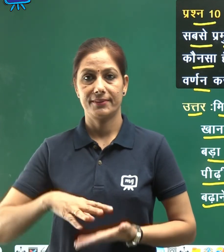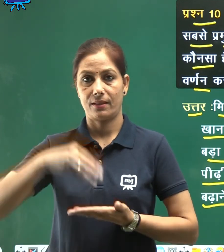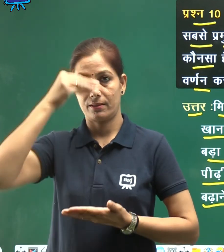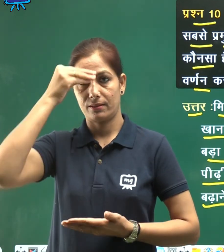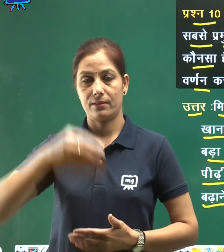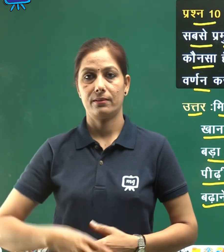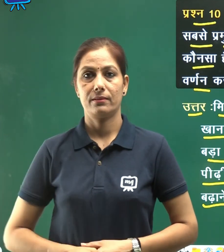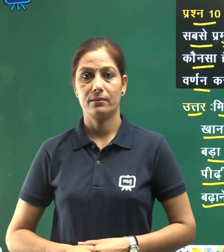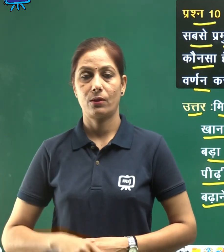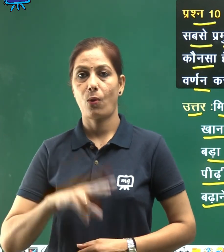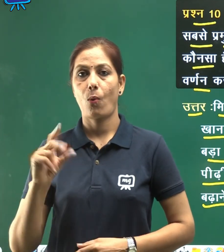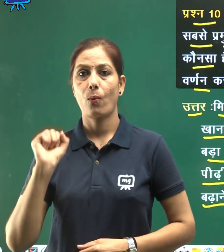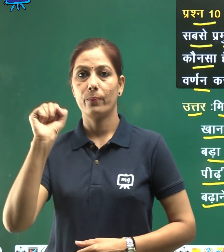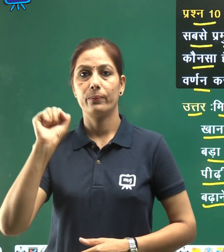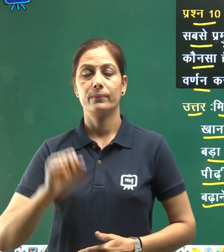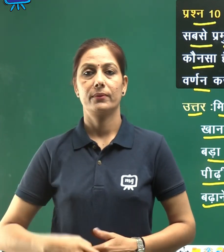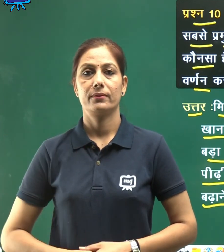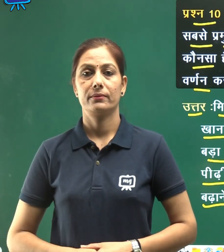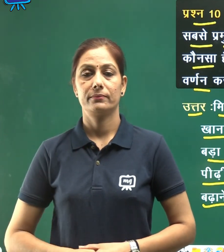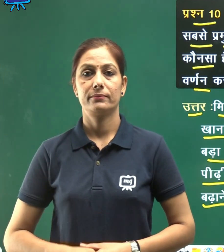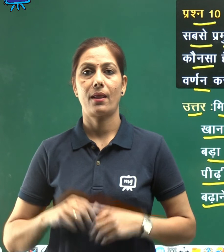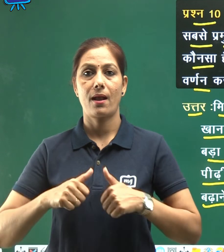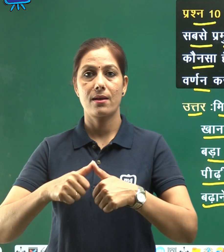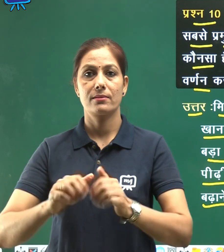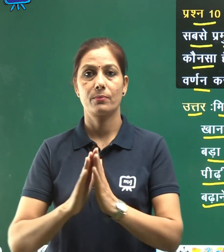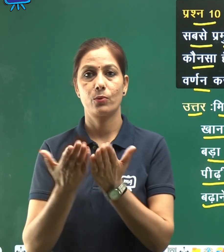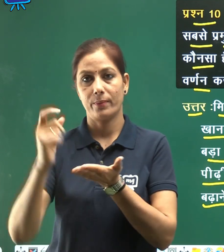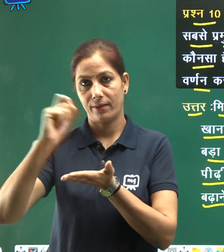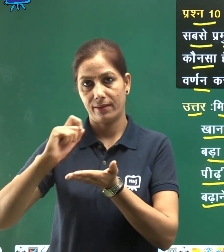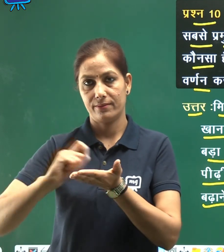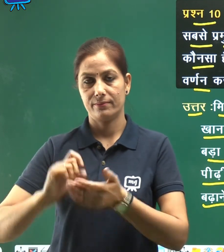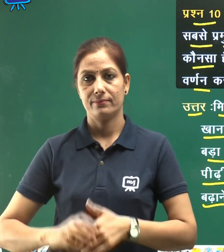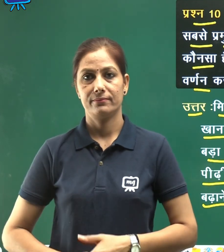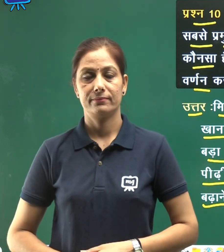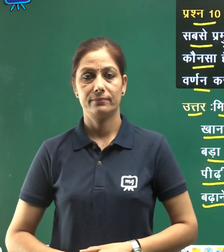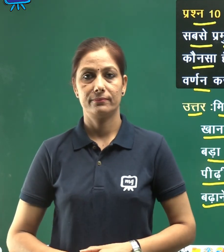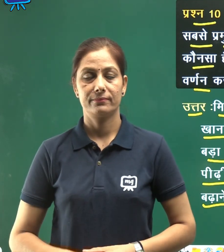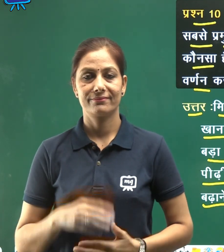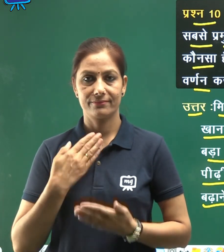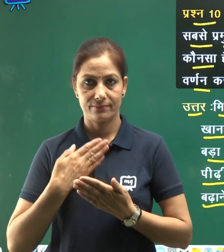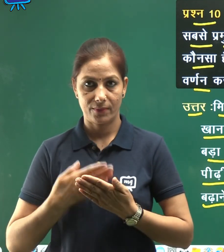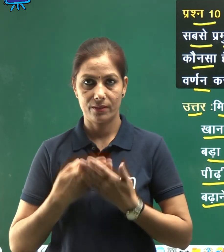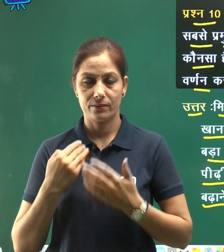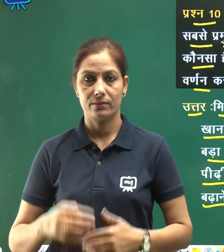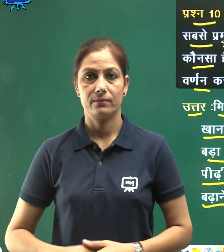करें और अपनी उत्तर पुस्तिका में लिखें। धन्यवाद।